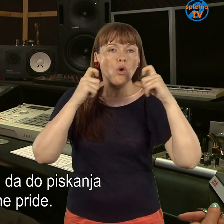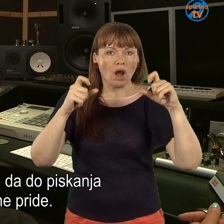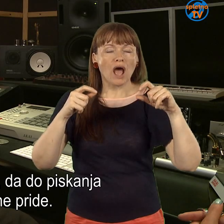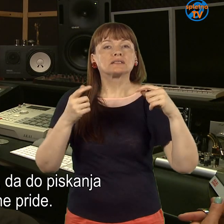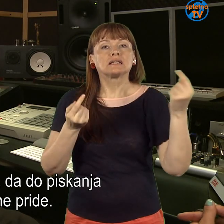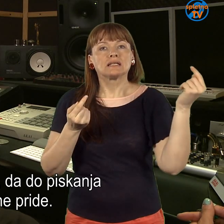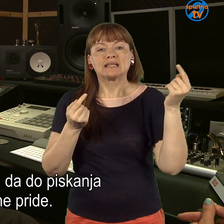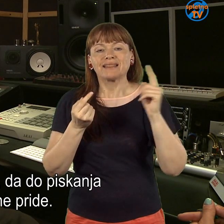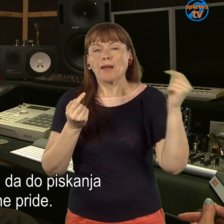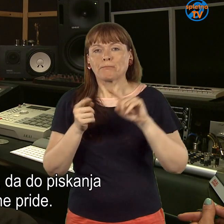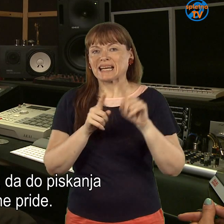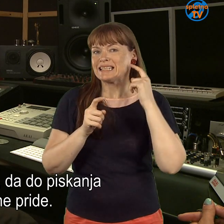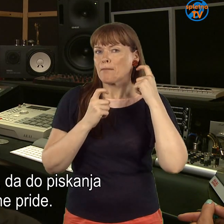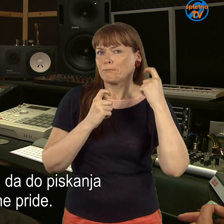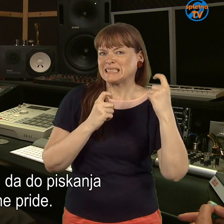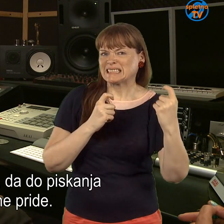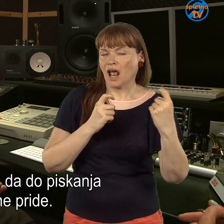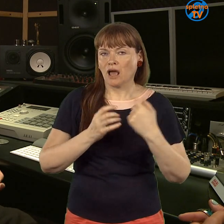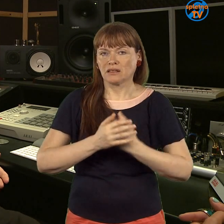ne.